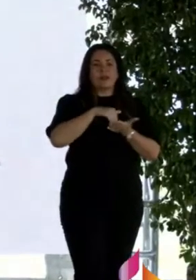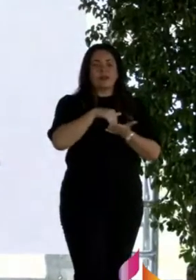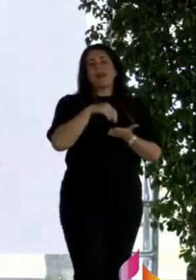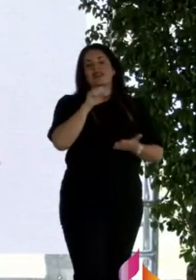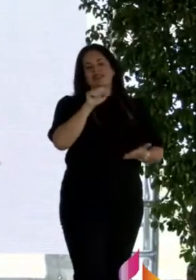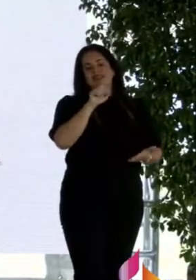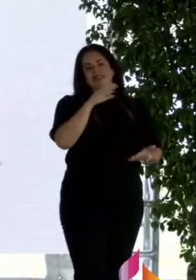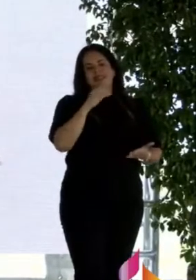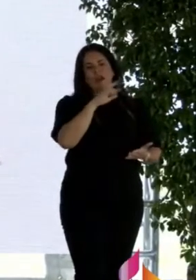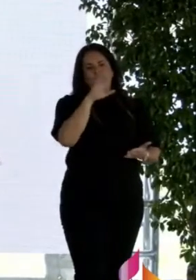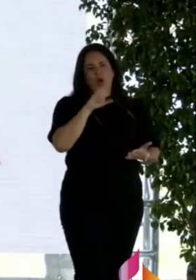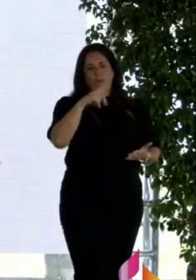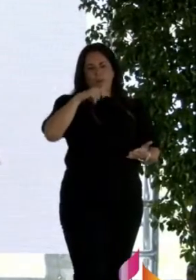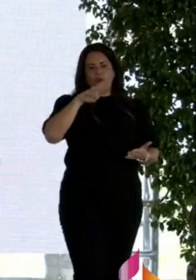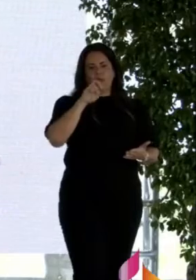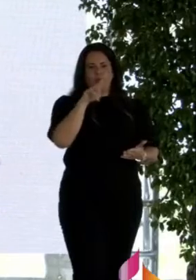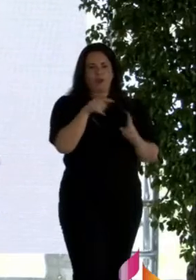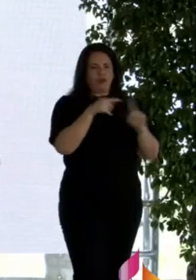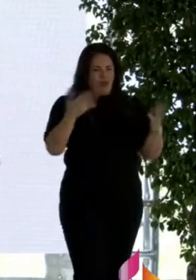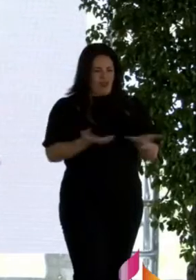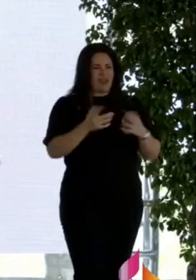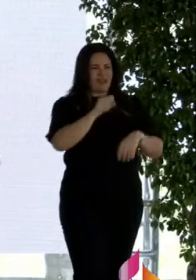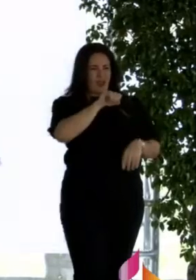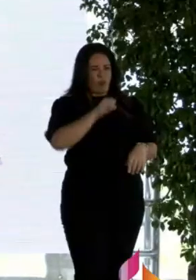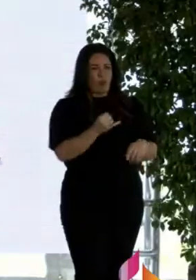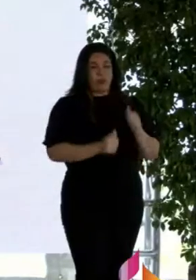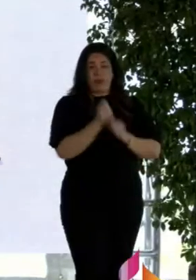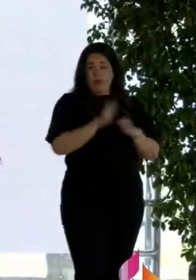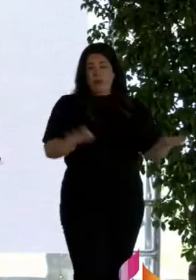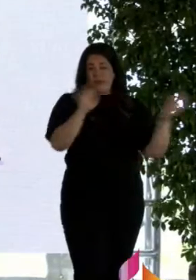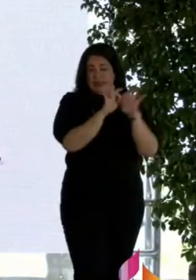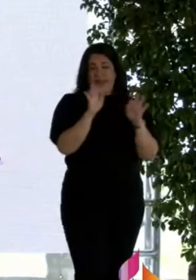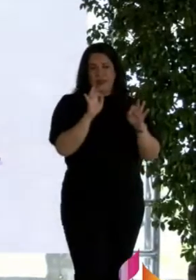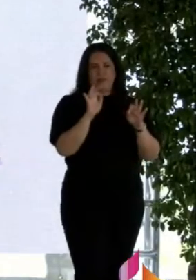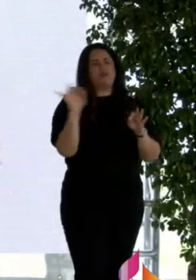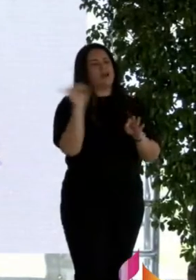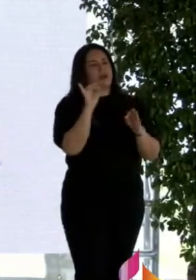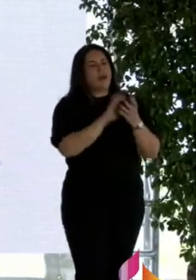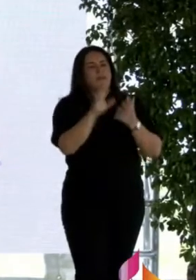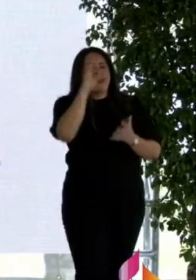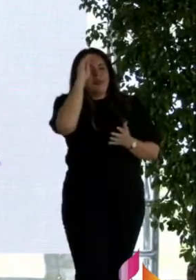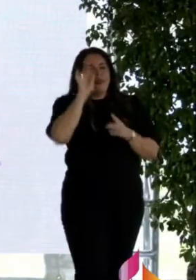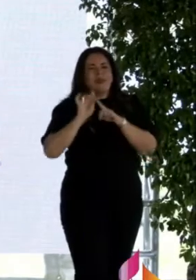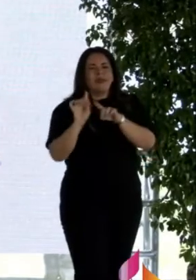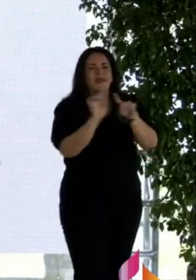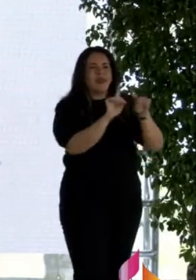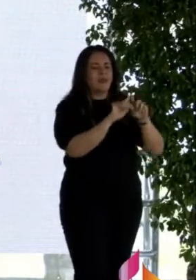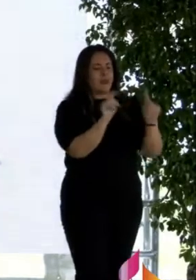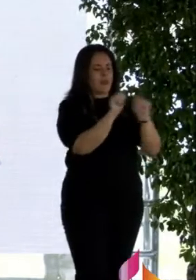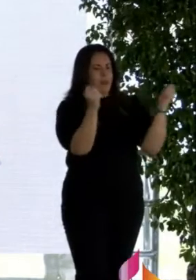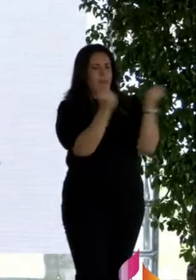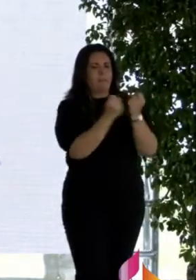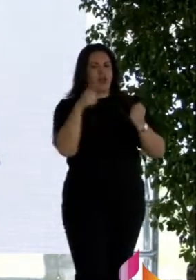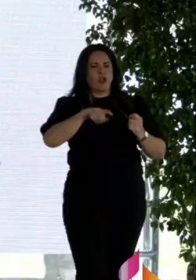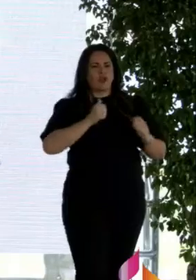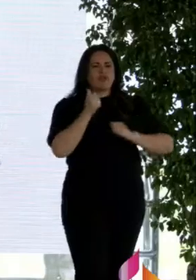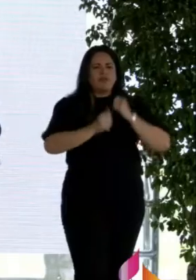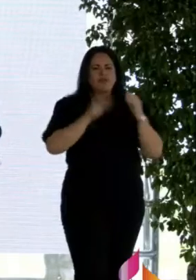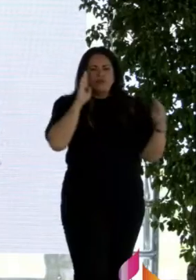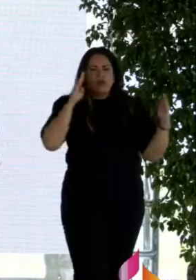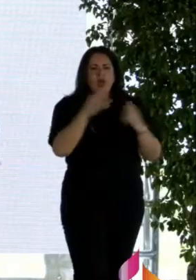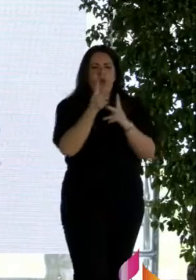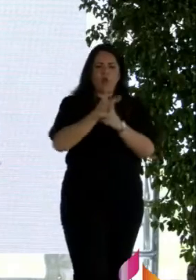desde aquí de San Juan. Pero más importante aún, esto va a ser un área educativa liderada por un equipo dedicado a